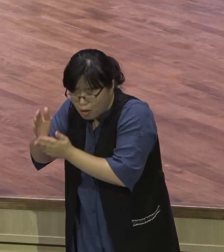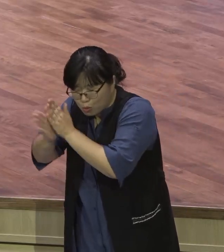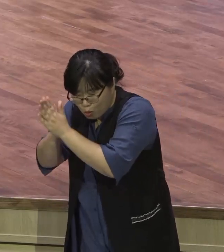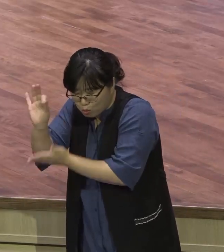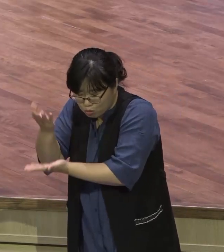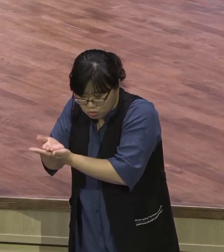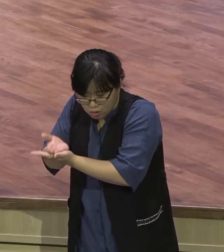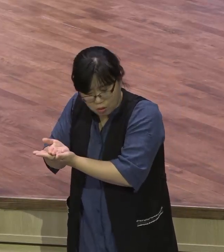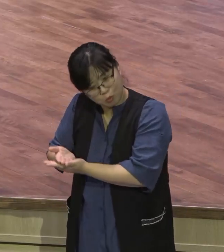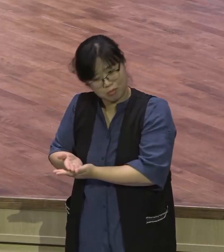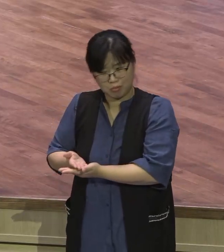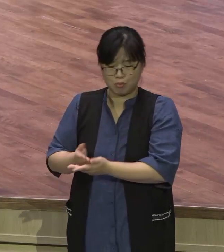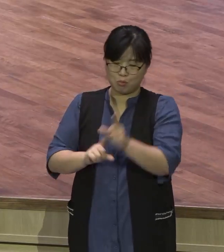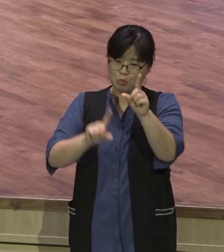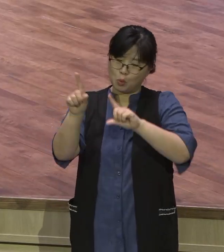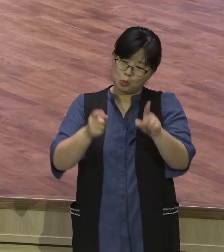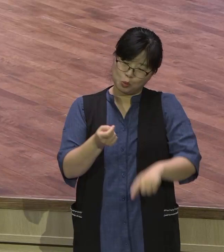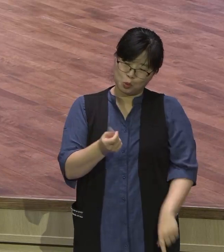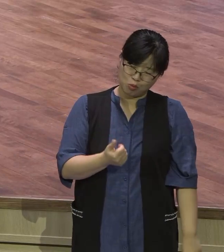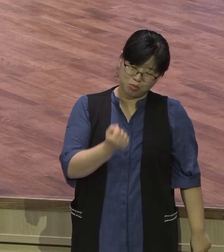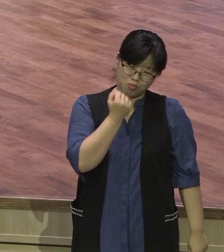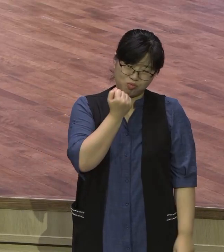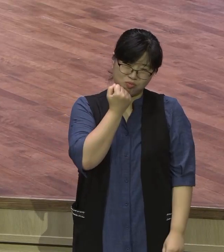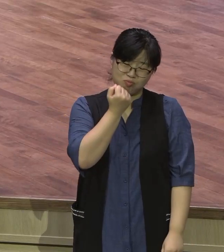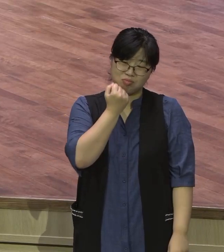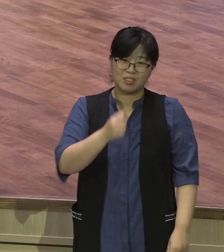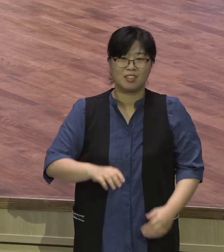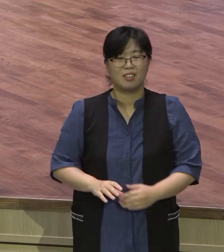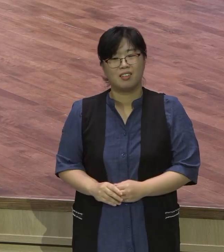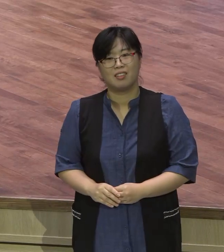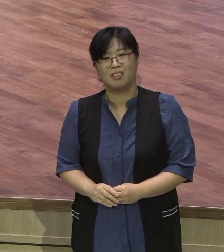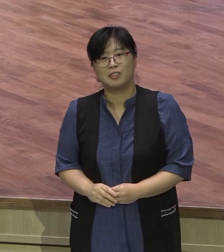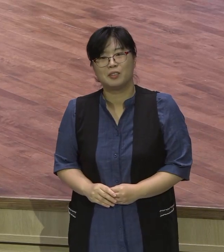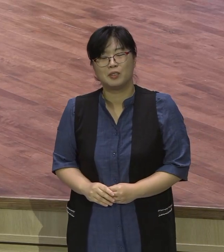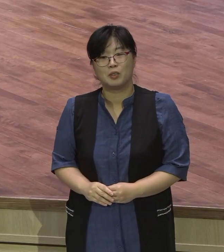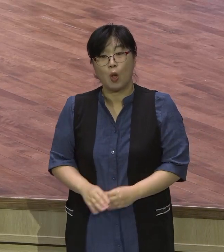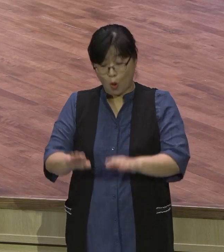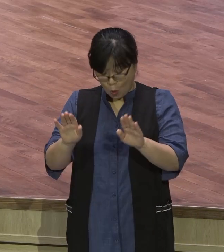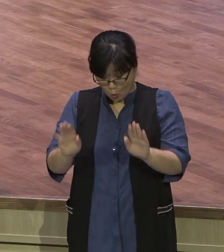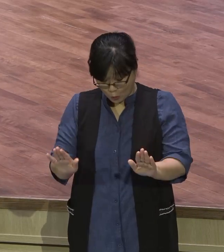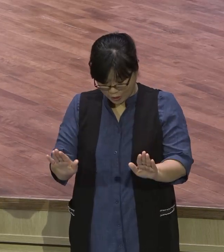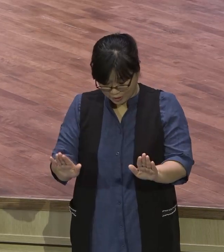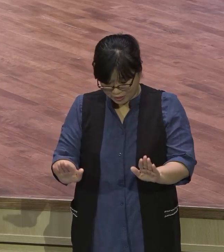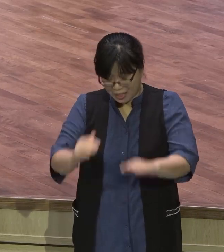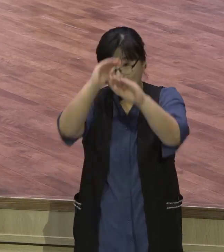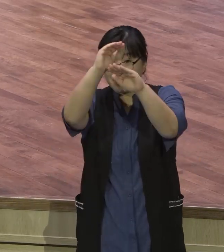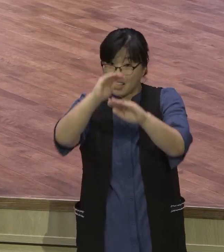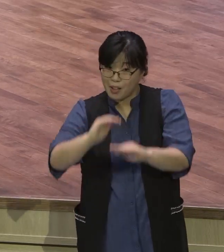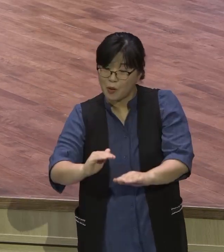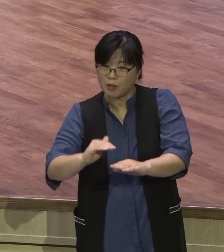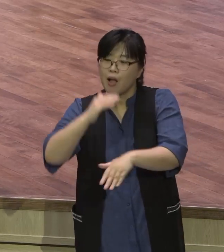본문 말씀은 제사장의 축복이라고 불리는 말씀이에요. 하나님께서 모세를 통해가지고